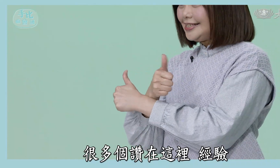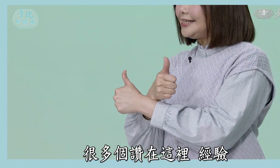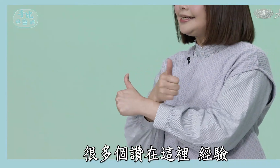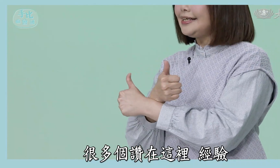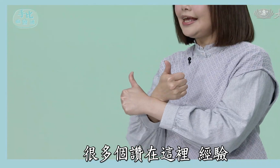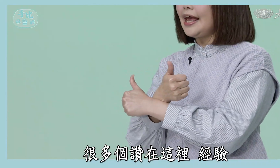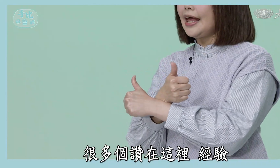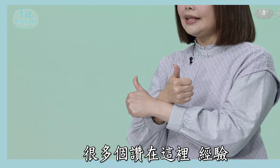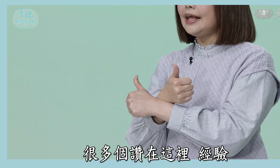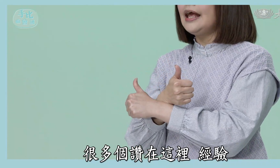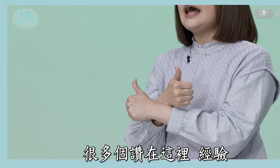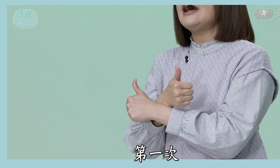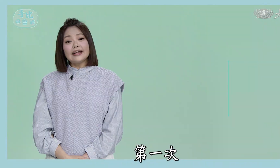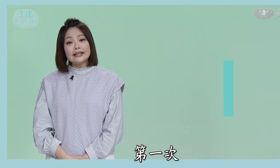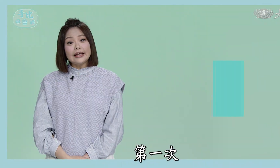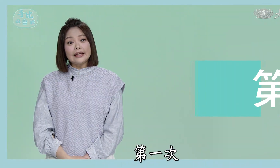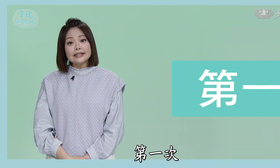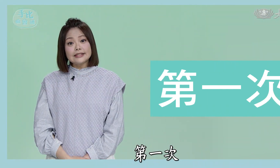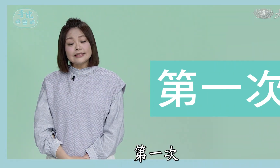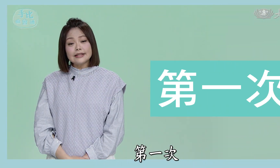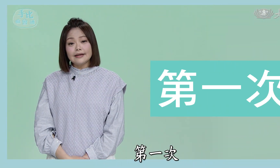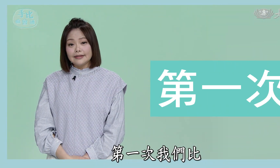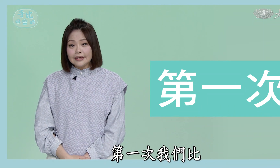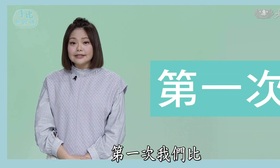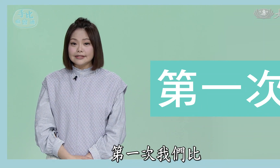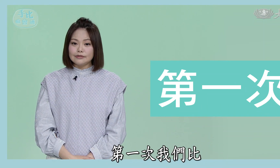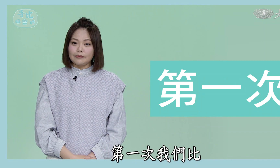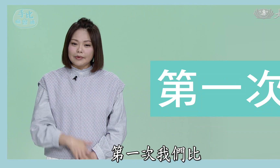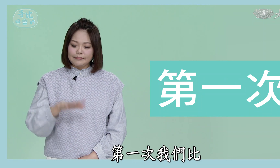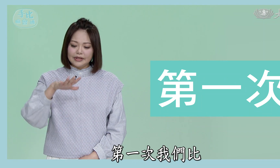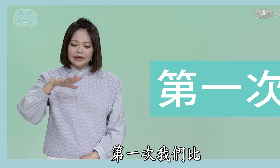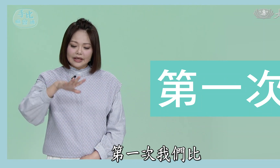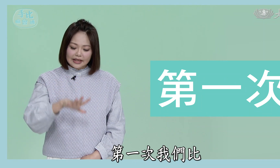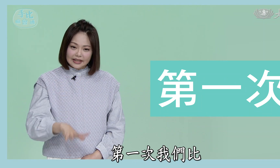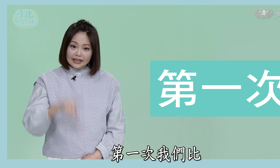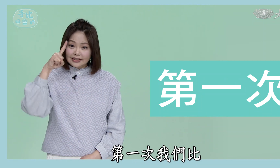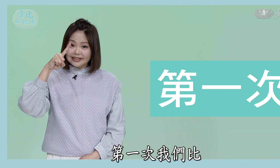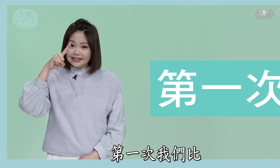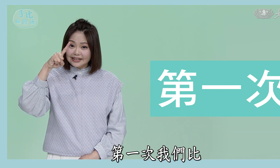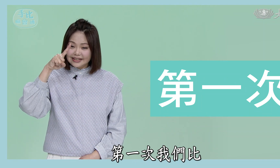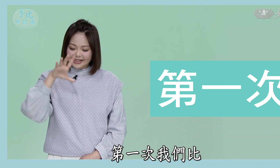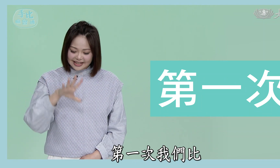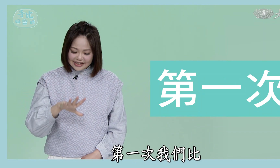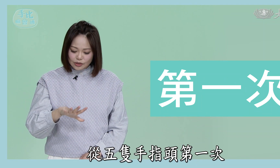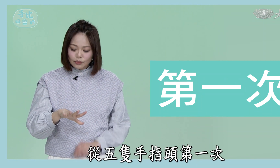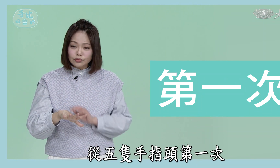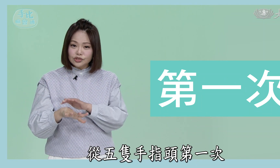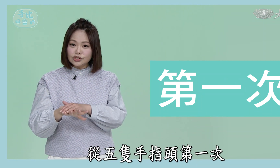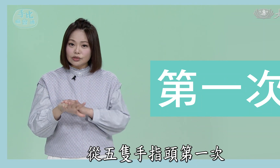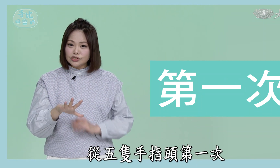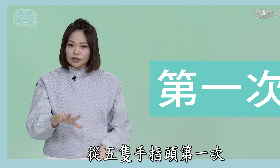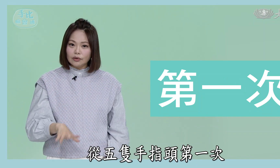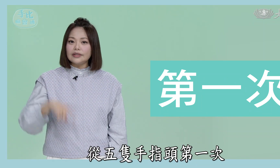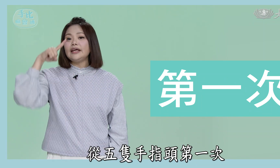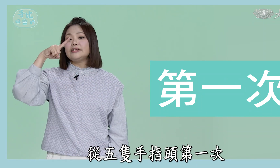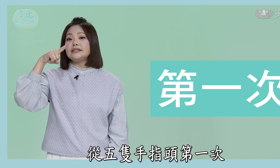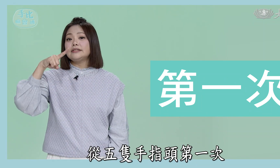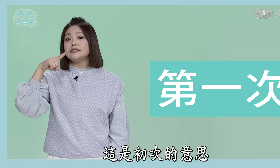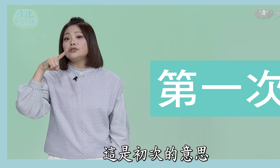经验。那第一次呢？第一次我们比，咦，从五只手指头，第一次，这是